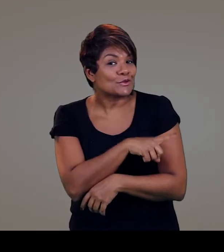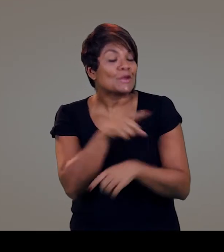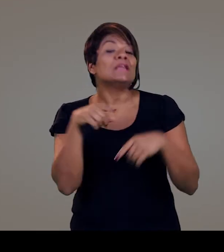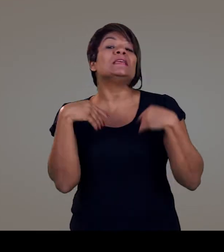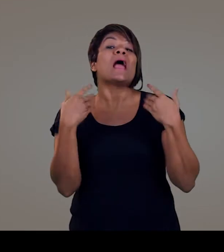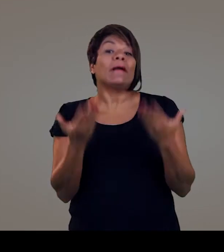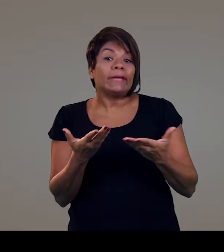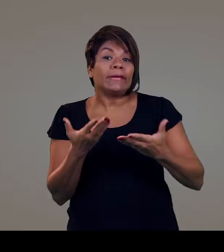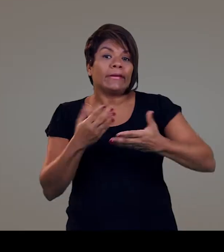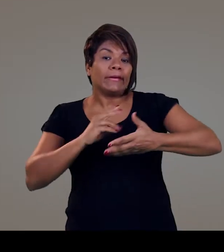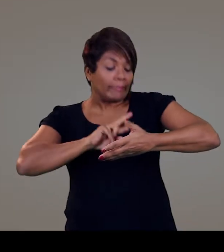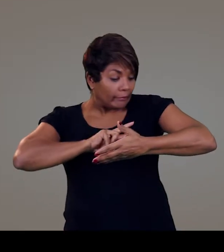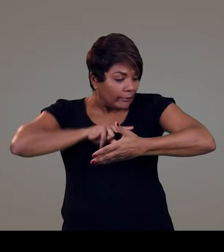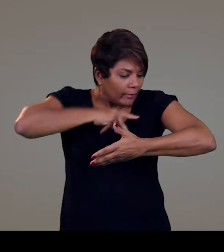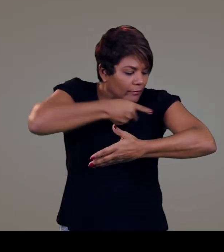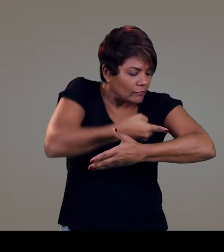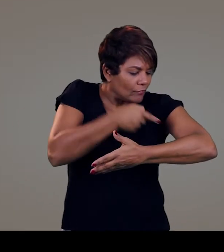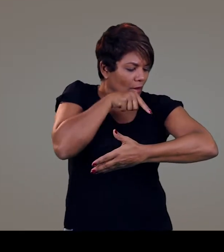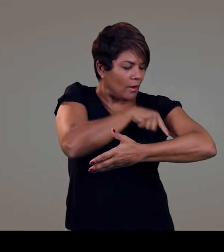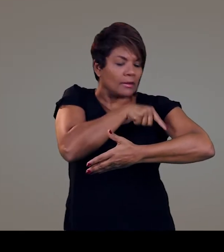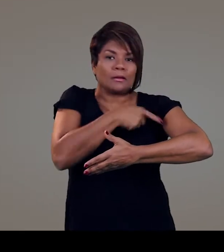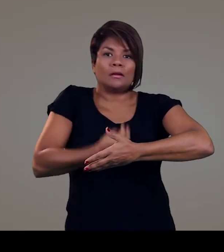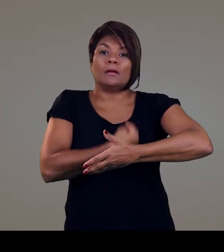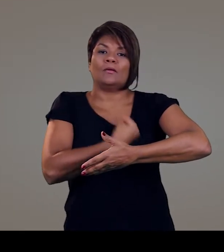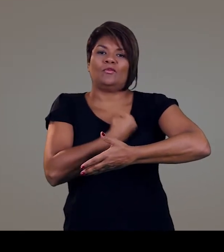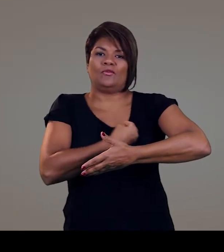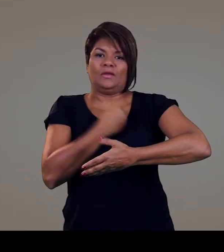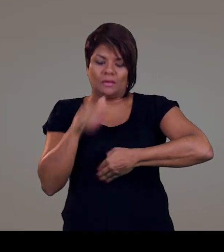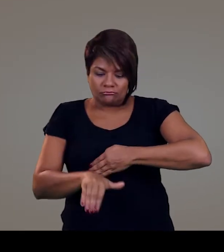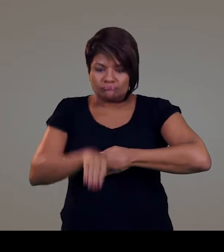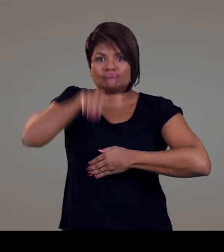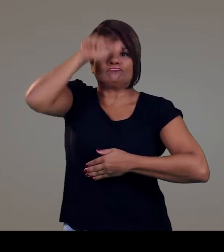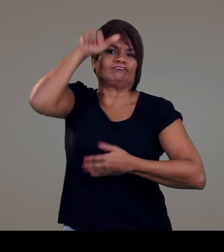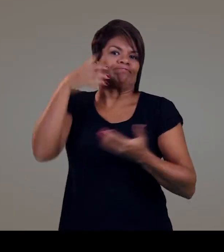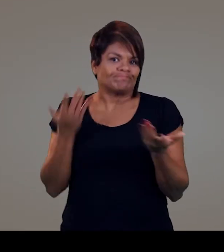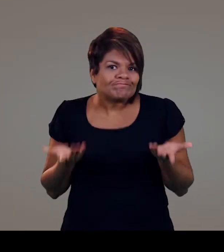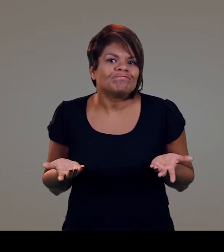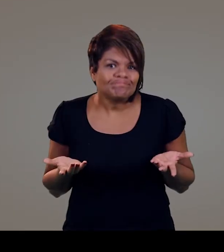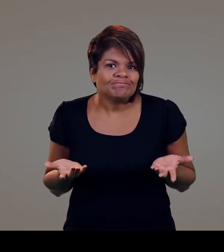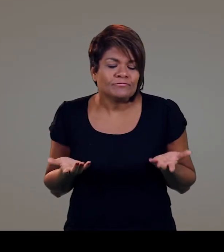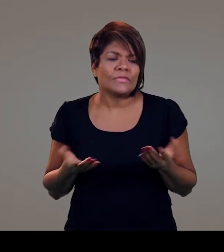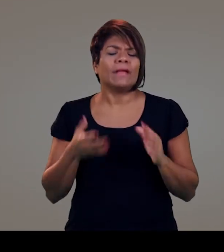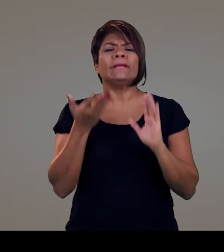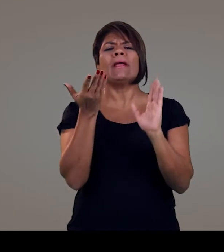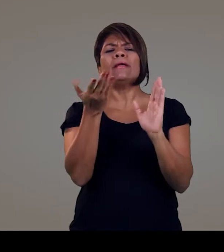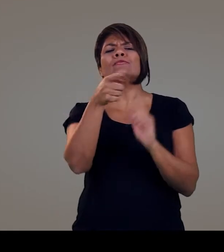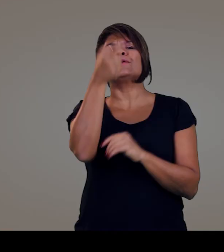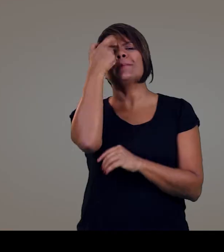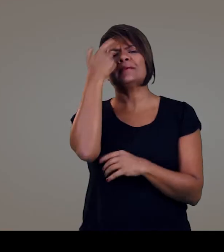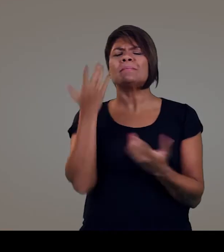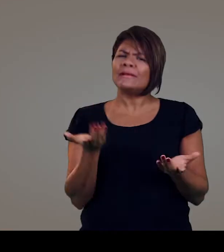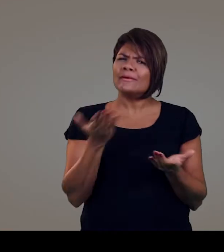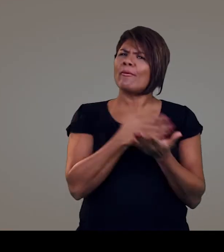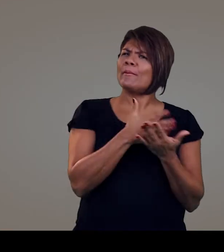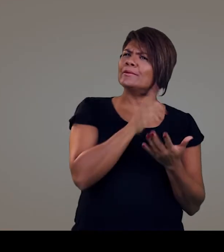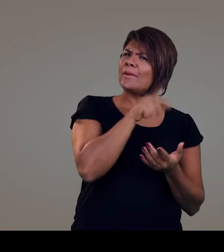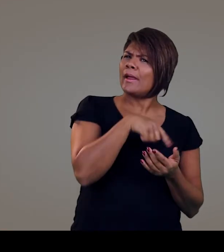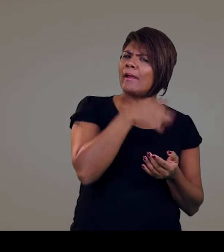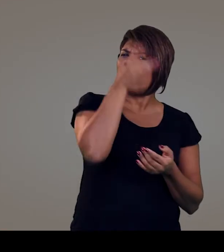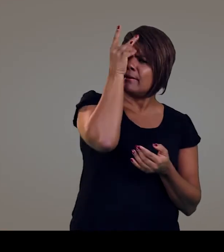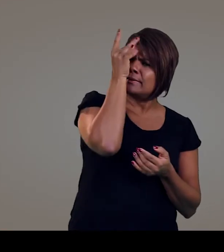criança. E daí você está pensando, o que isso tem a ver com a aquisição de língua e de linguagem? Tem a